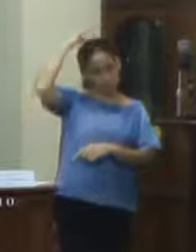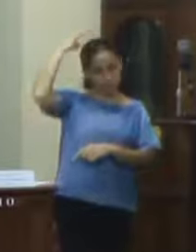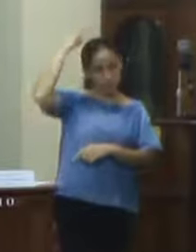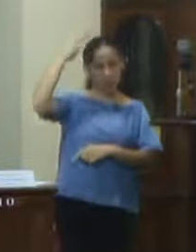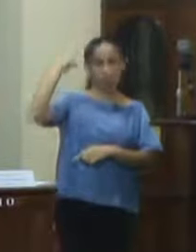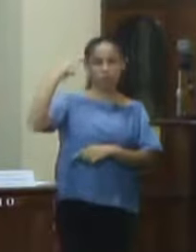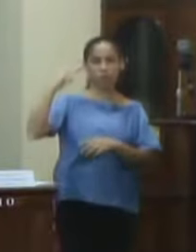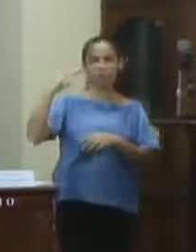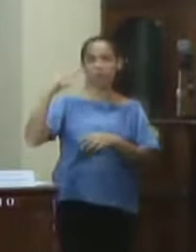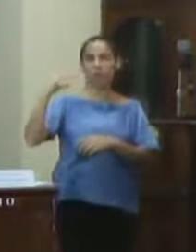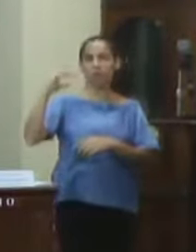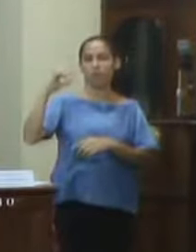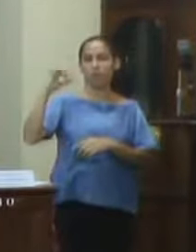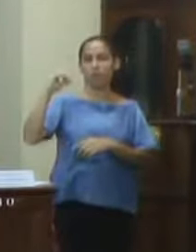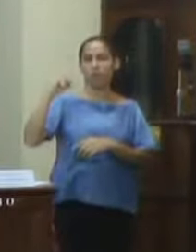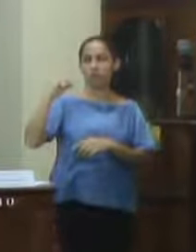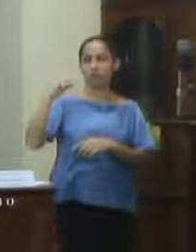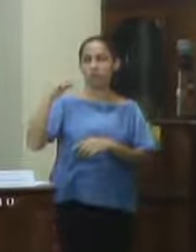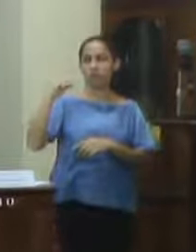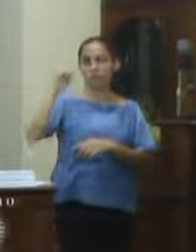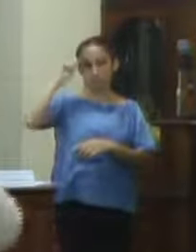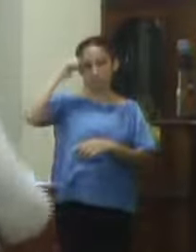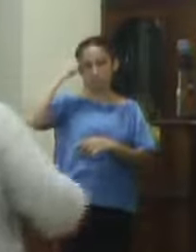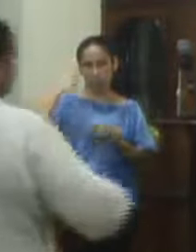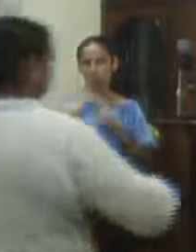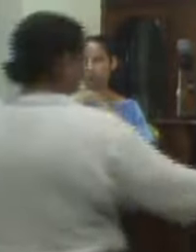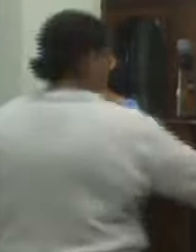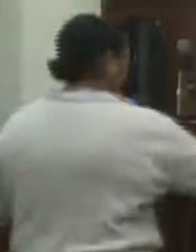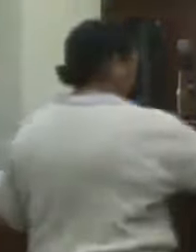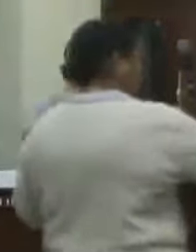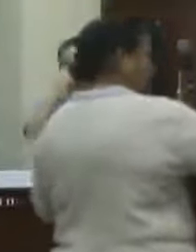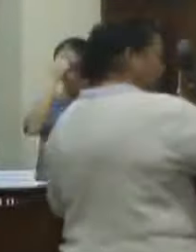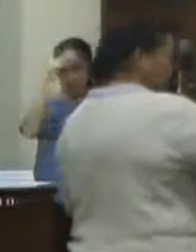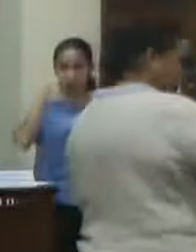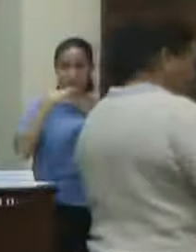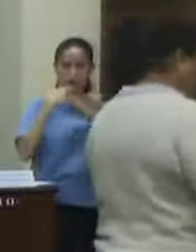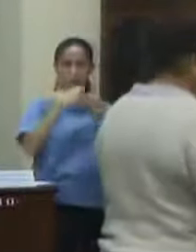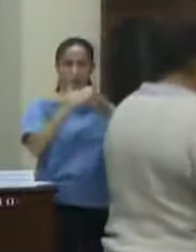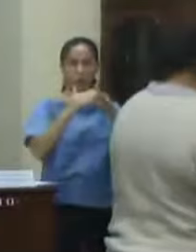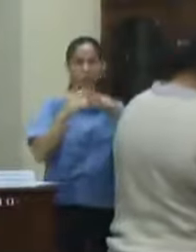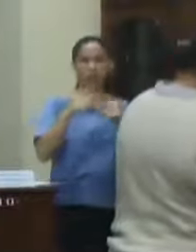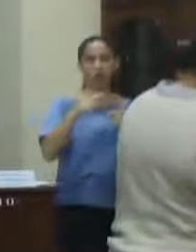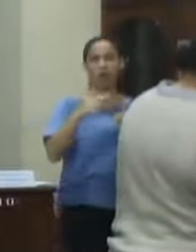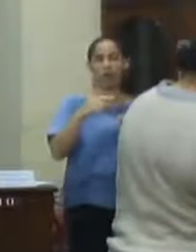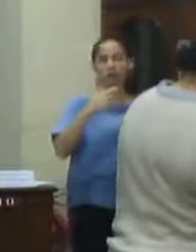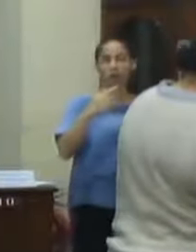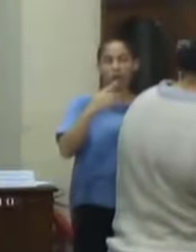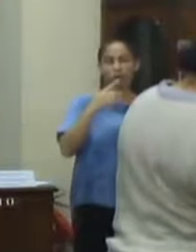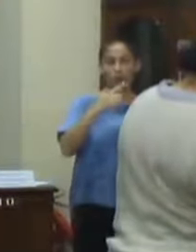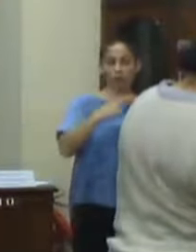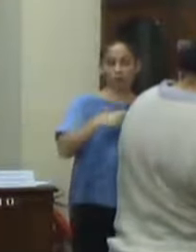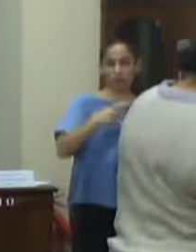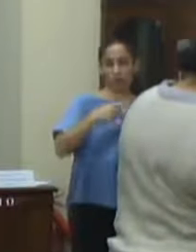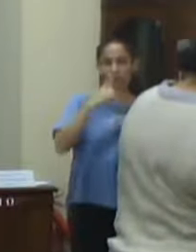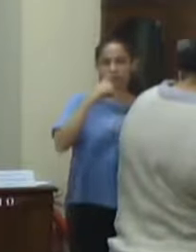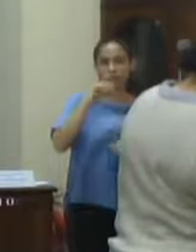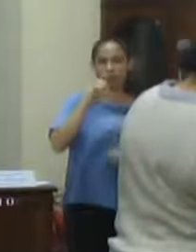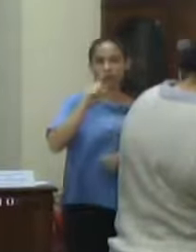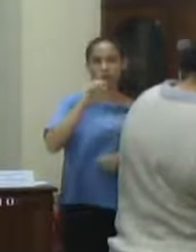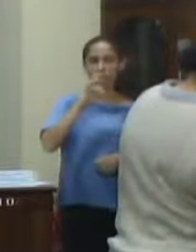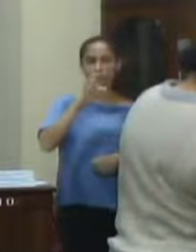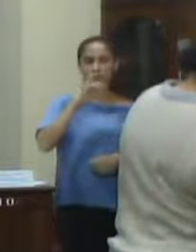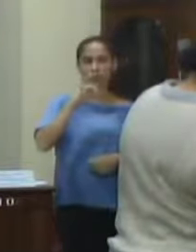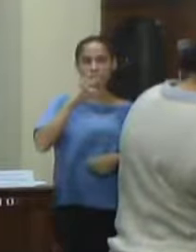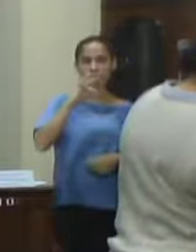visando a cooperação dos atendimentos médicos hospitalares dos cidadãos valencianos residentes no distrito de Parapeúna, limítrofe do município